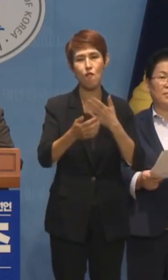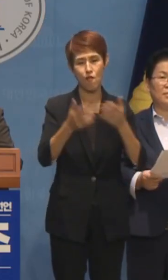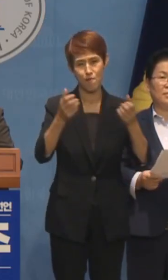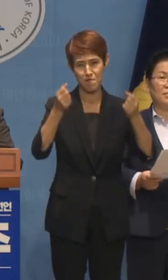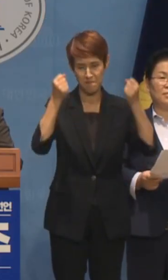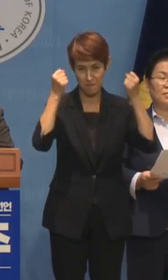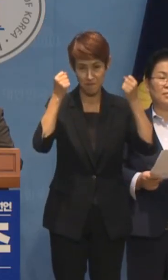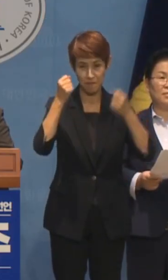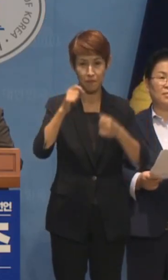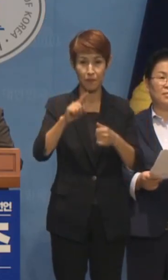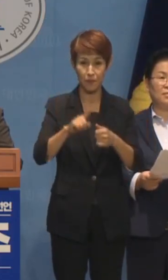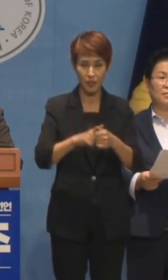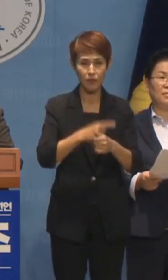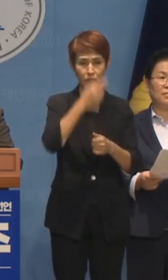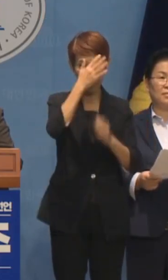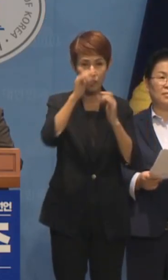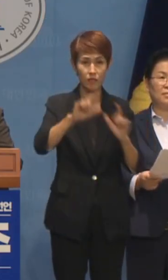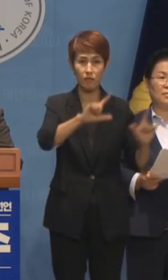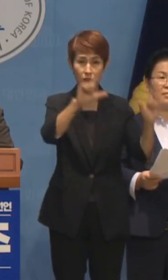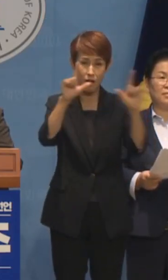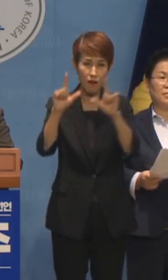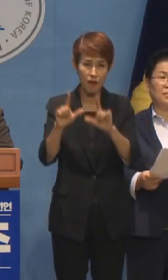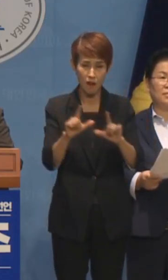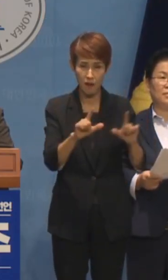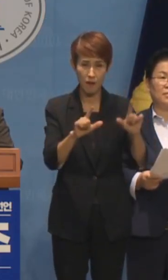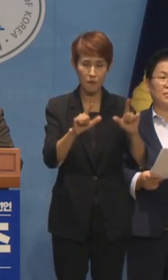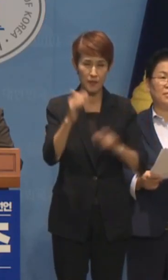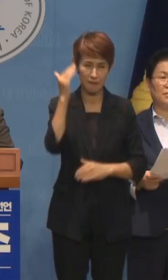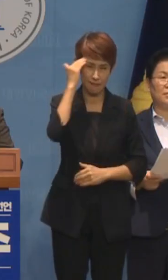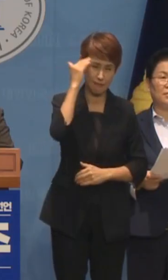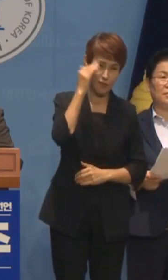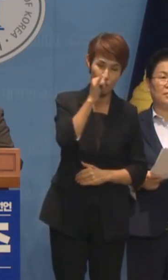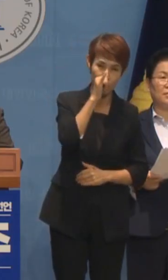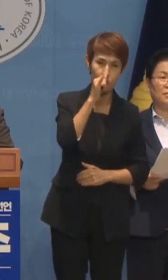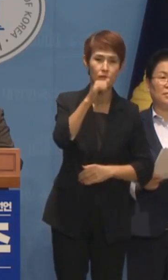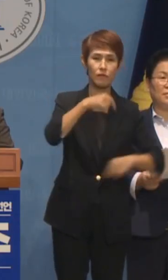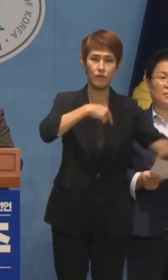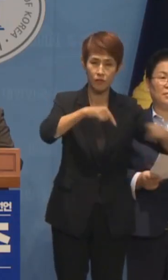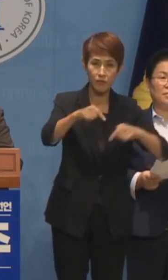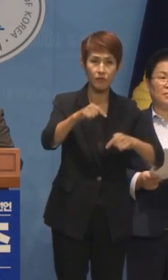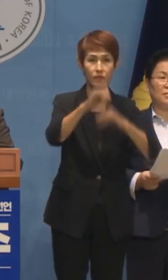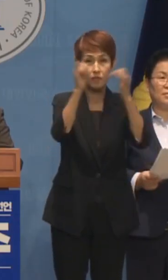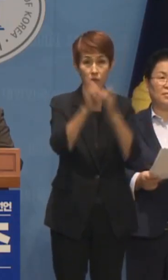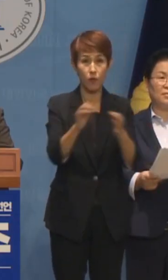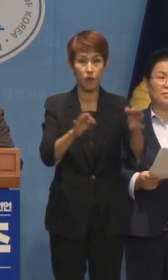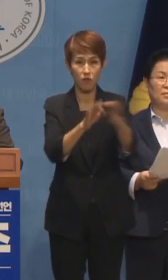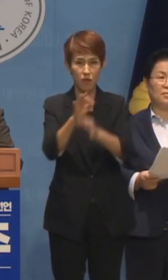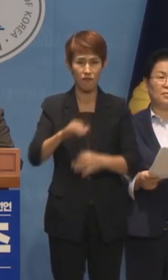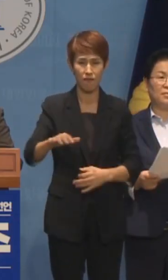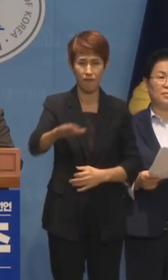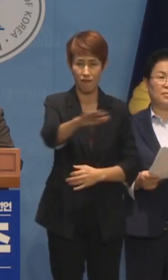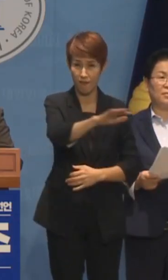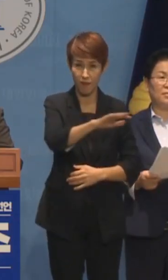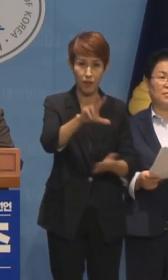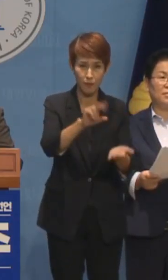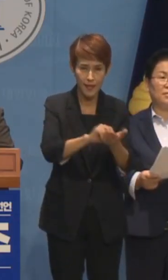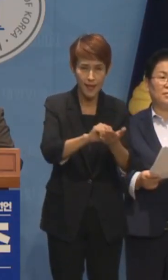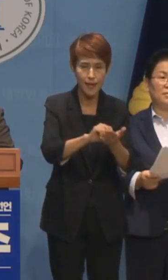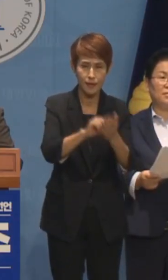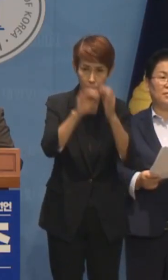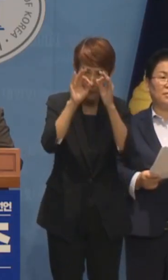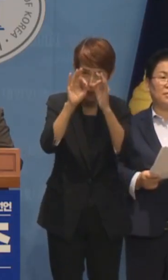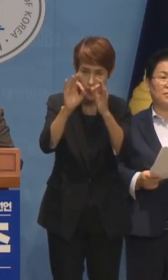바탕으로 청년의 삶을 위협하는 정치, 사회, 경제, 문화 등 전 분야의 문제를 직시하고